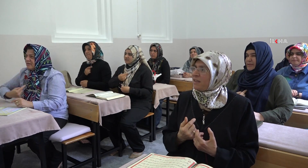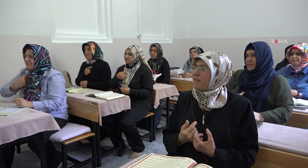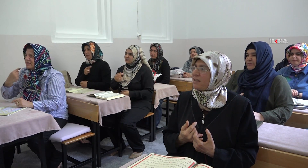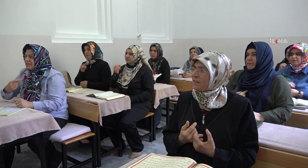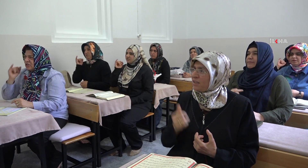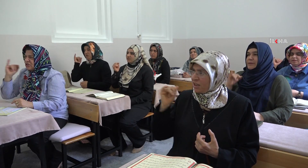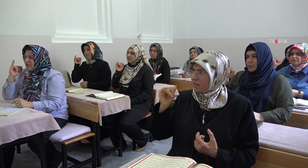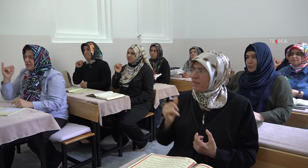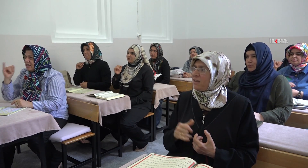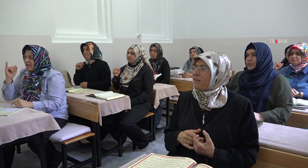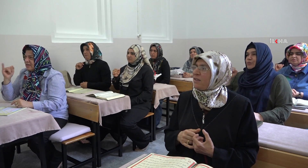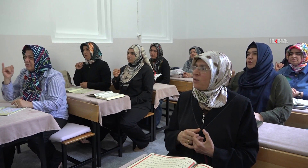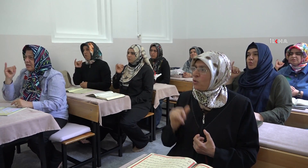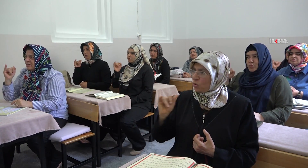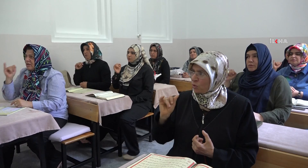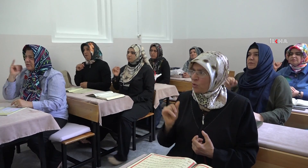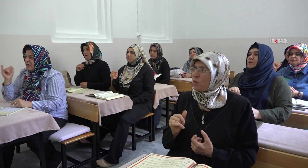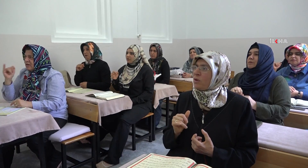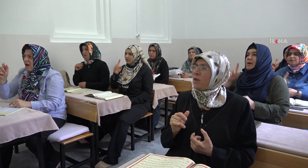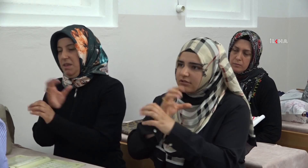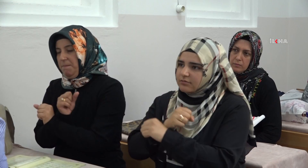vesvesenin şerrinden, kötülüğünden